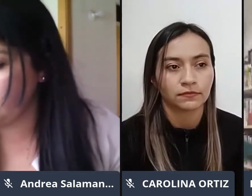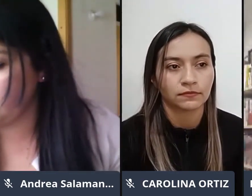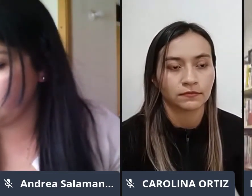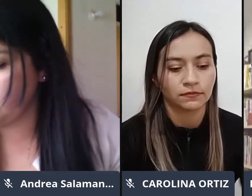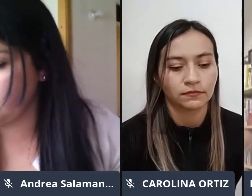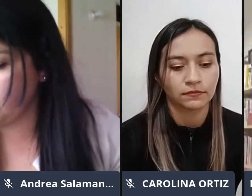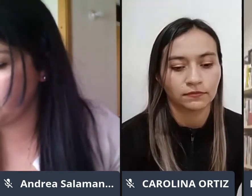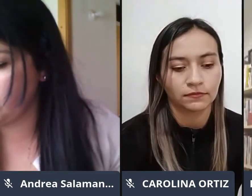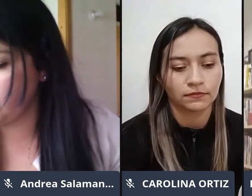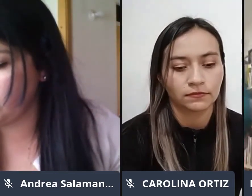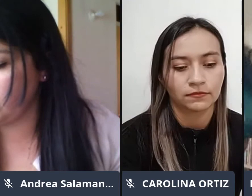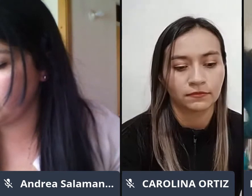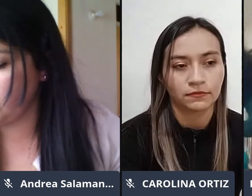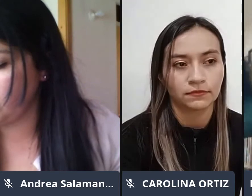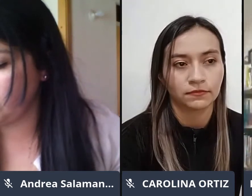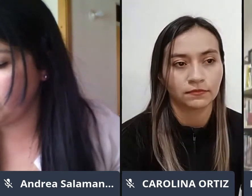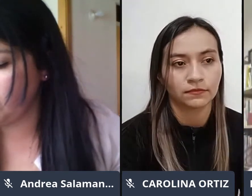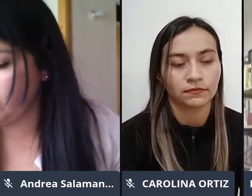Está en el centro.